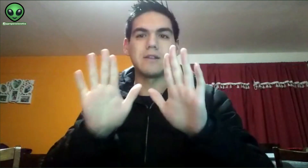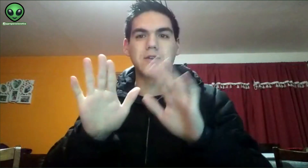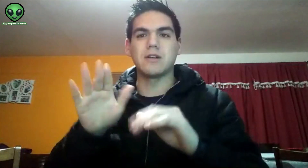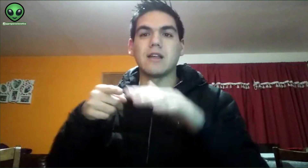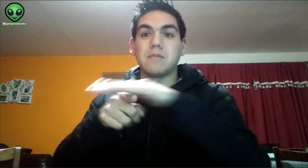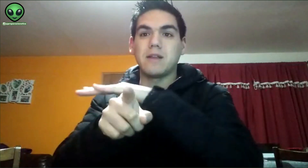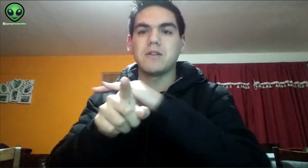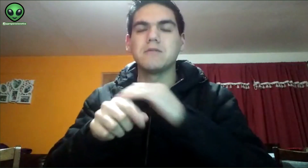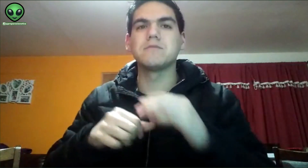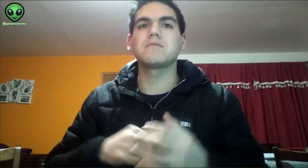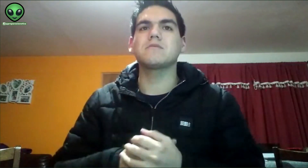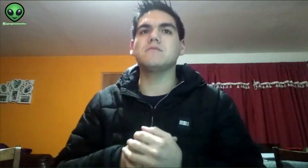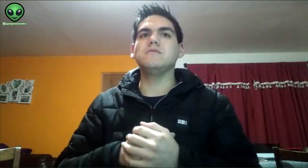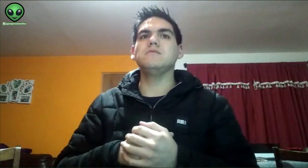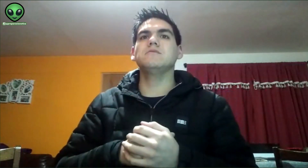una estación del metro,